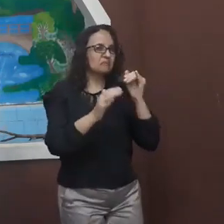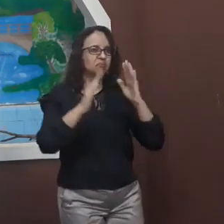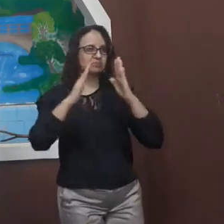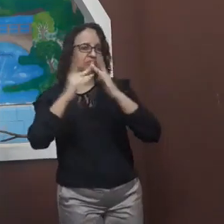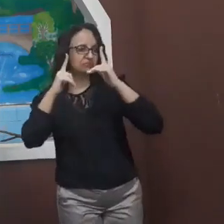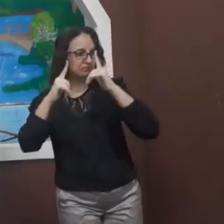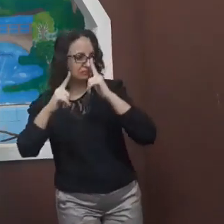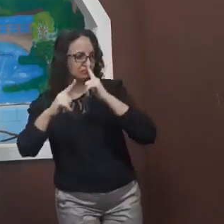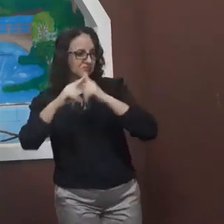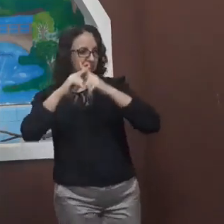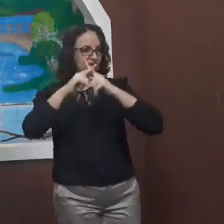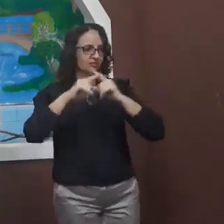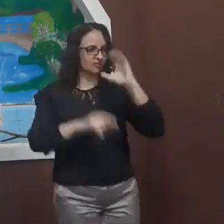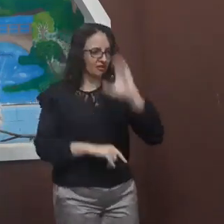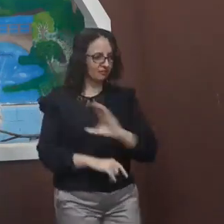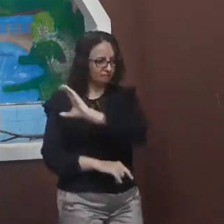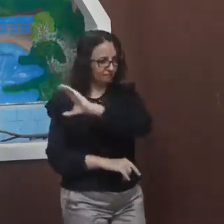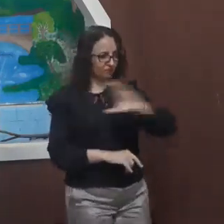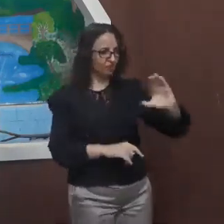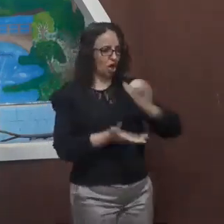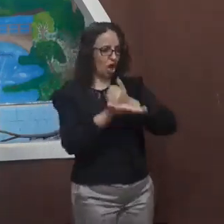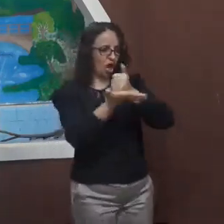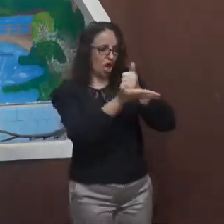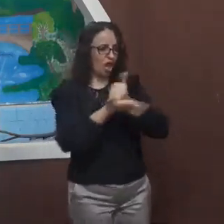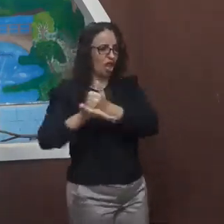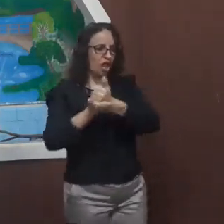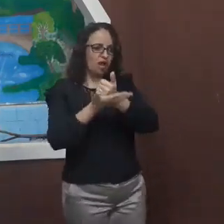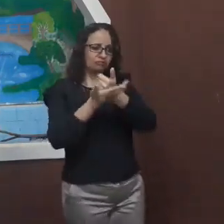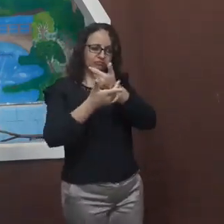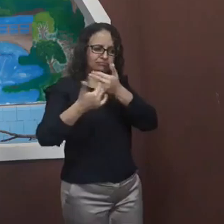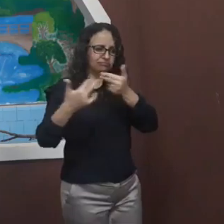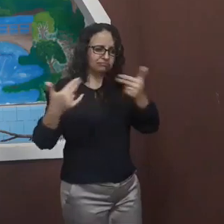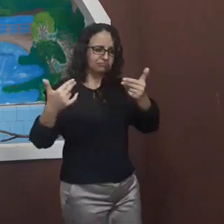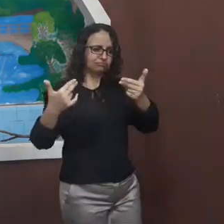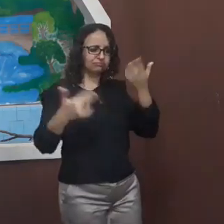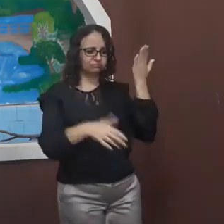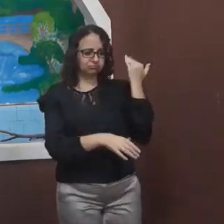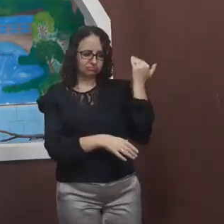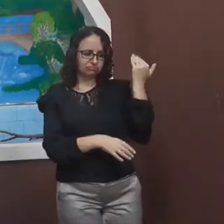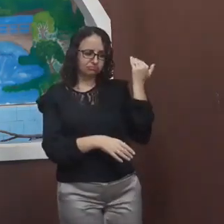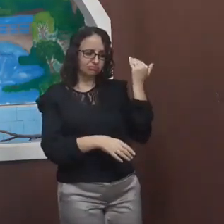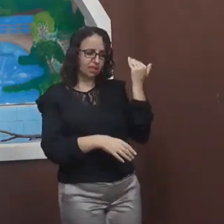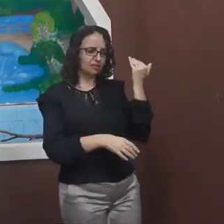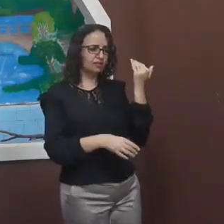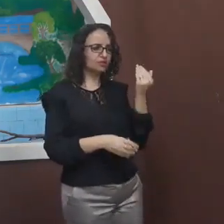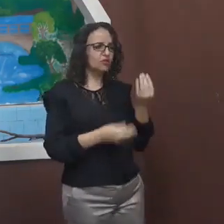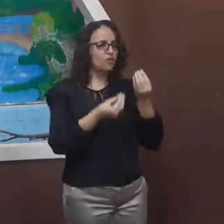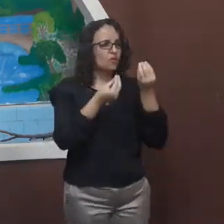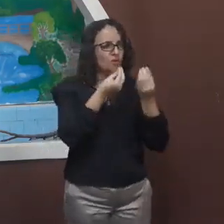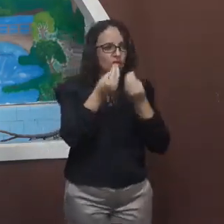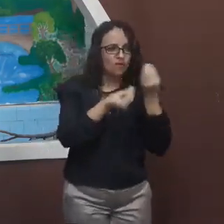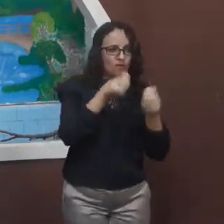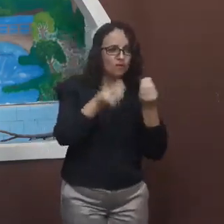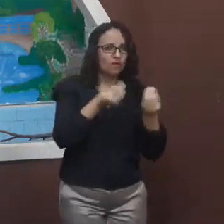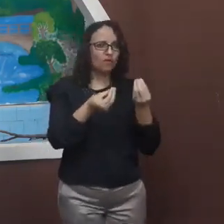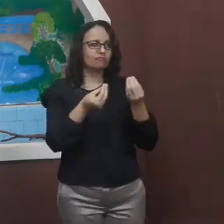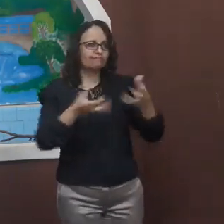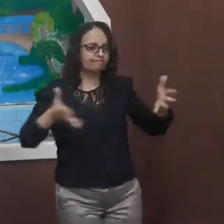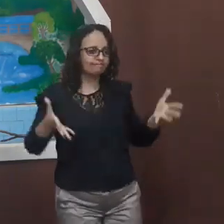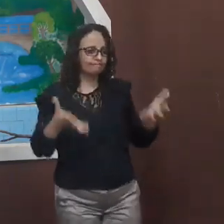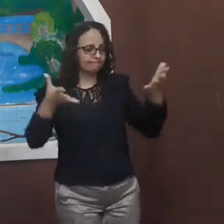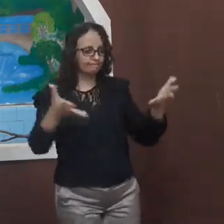que predominava, a igreja católica, que dominava, que era a única instituição que existia como instituição, como influência, como